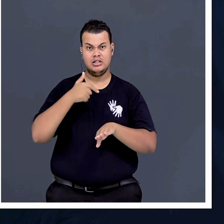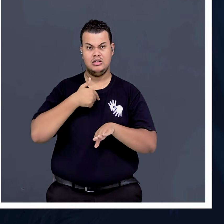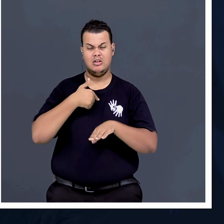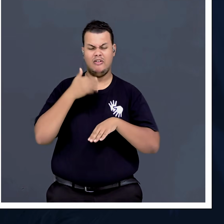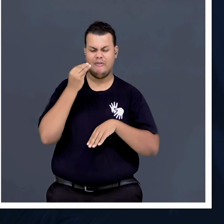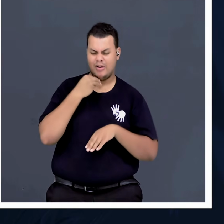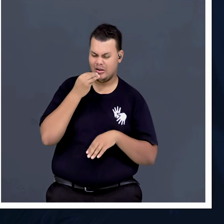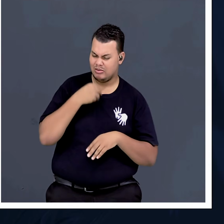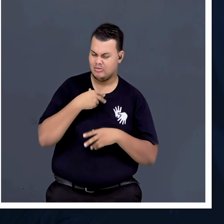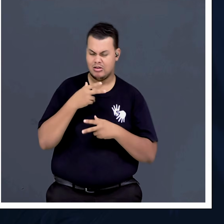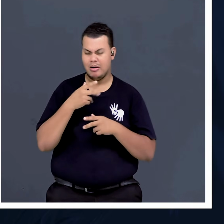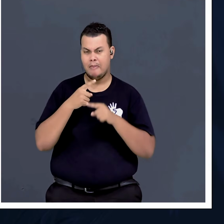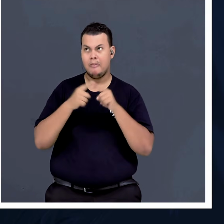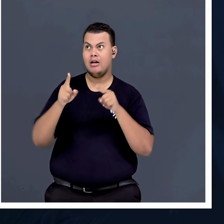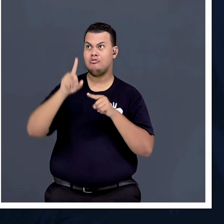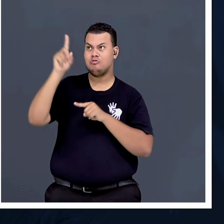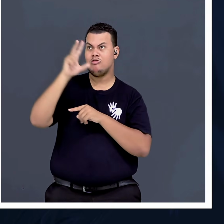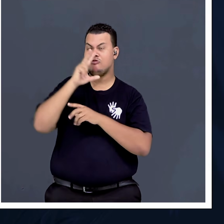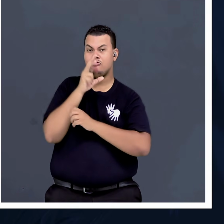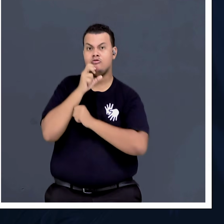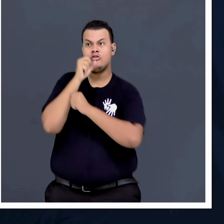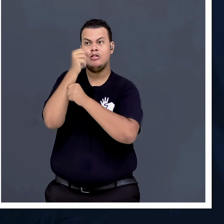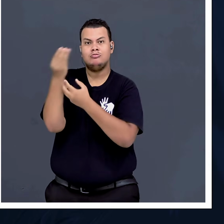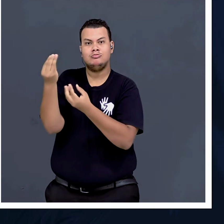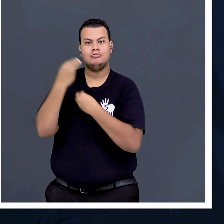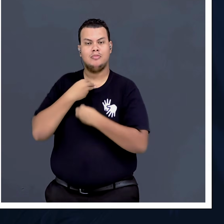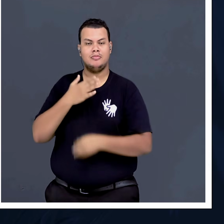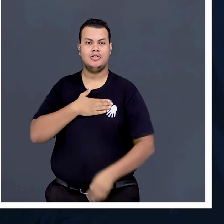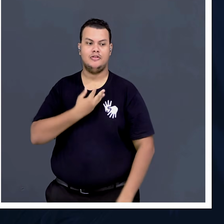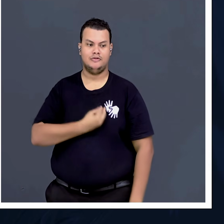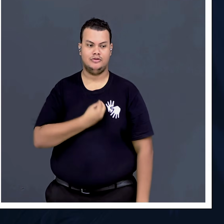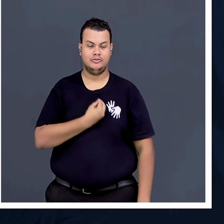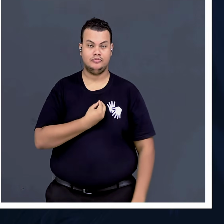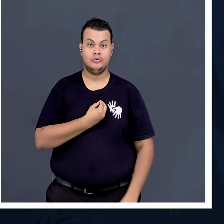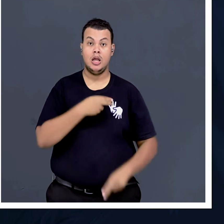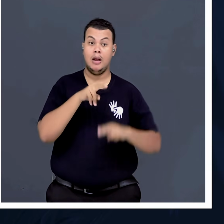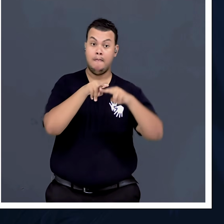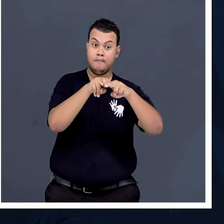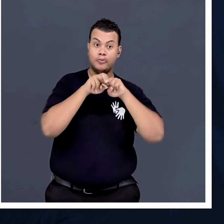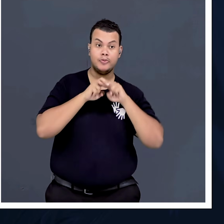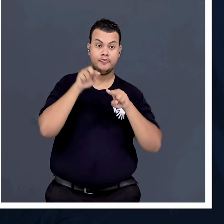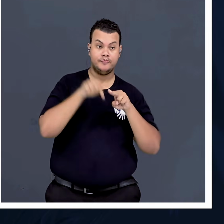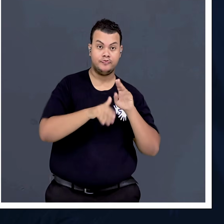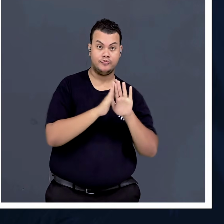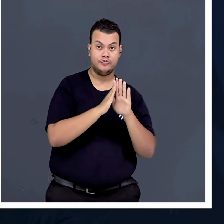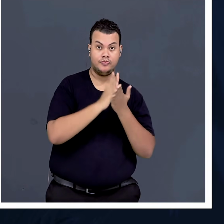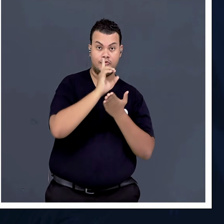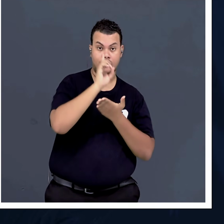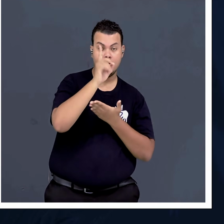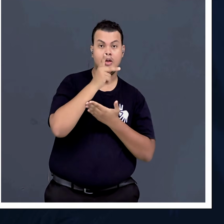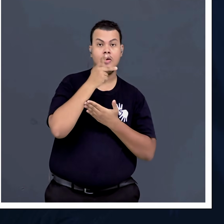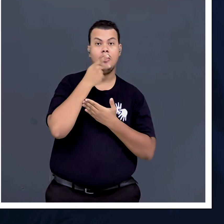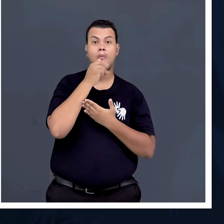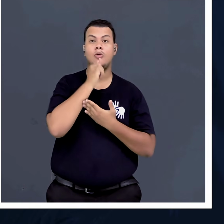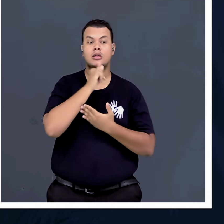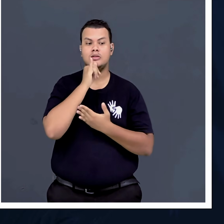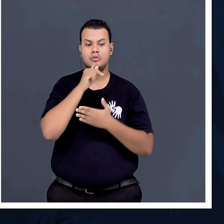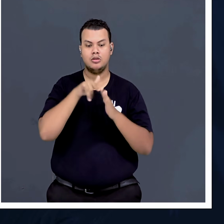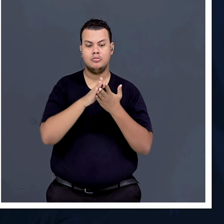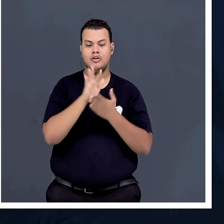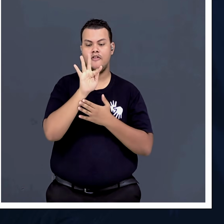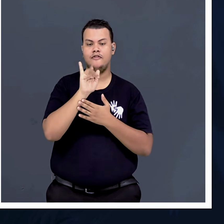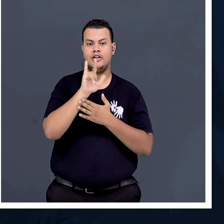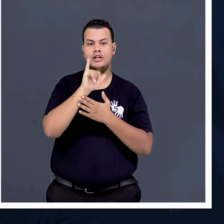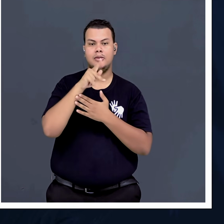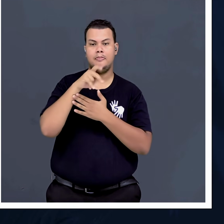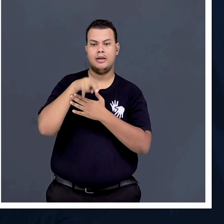se aperfeiçoa nas nossas vidas. É por meio da palavra, por exemplo, em Filipenses